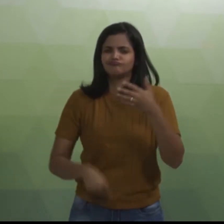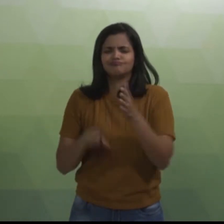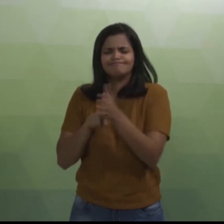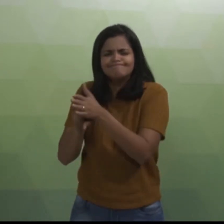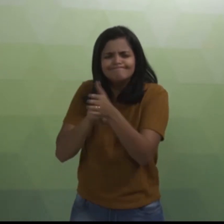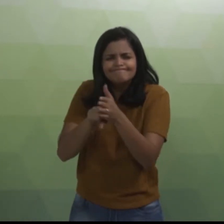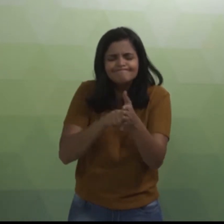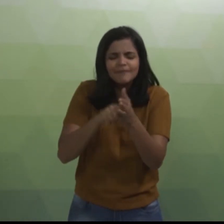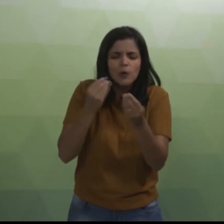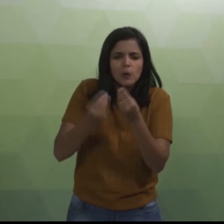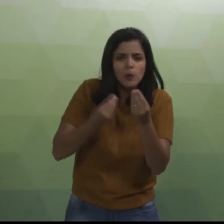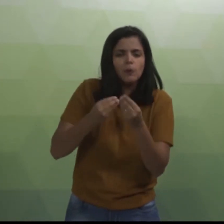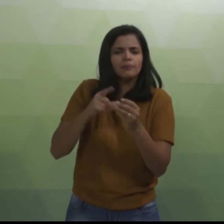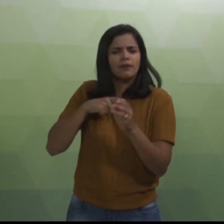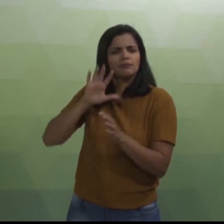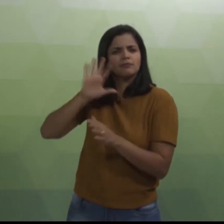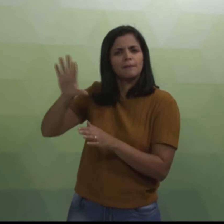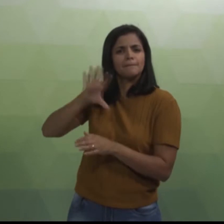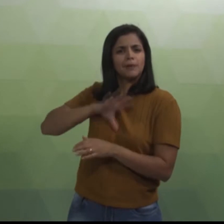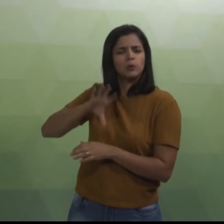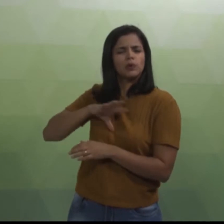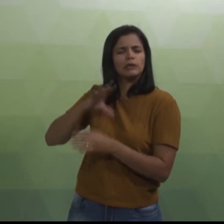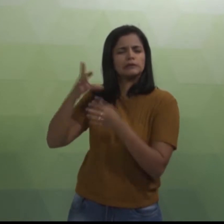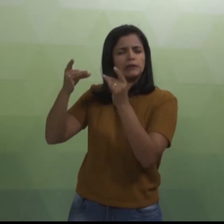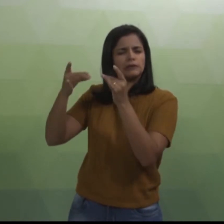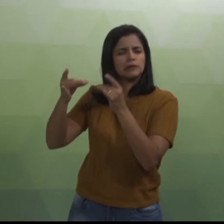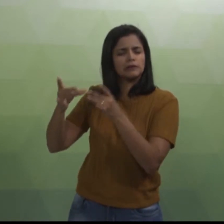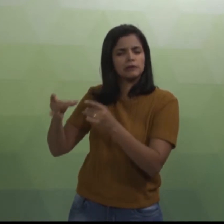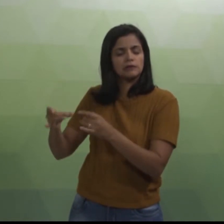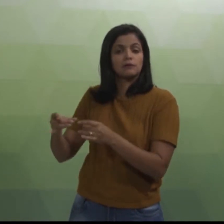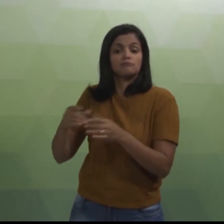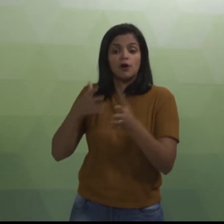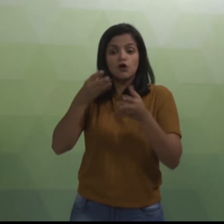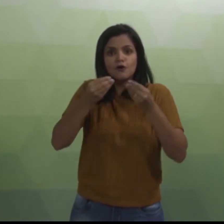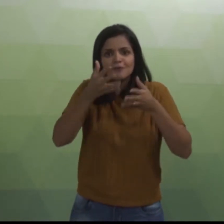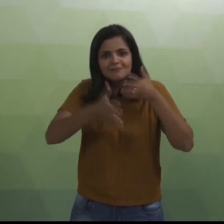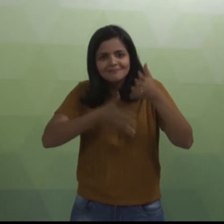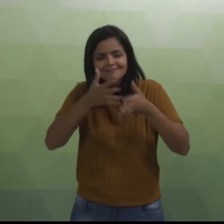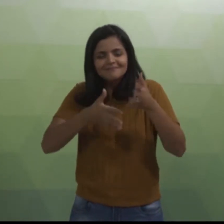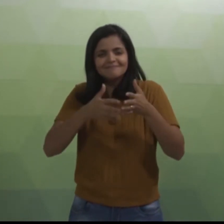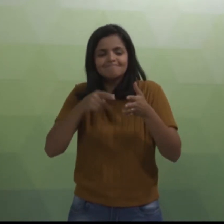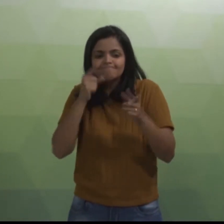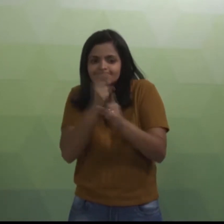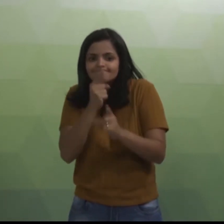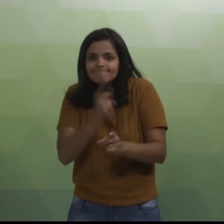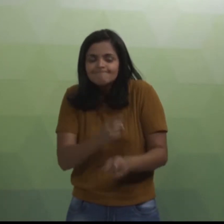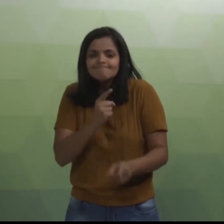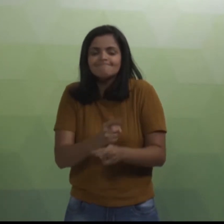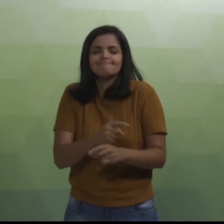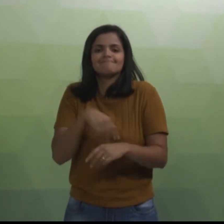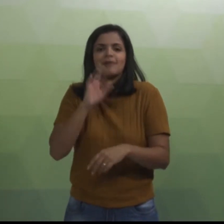podemos aprofundar, porque existem pesquisas que especificam essas